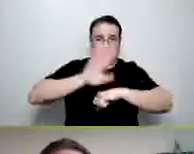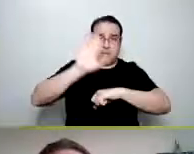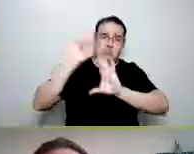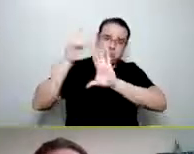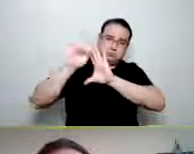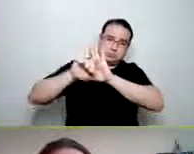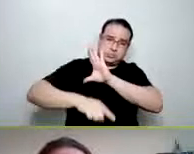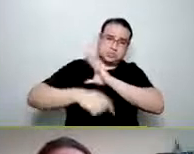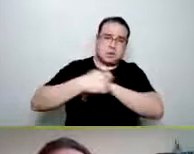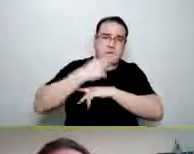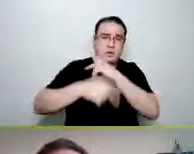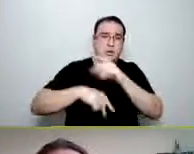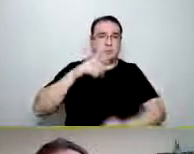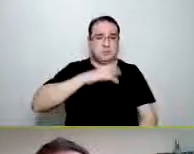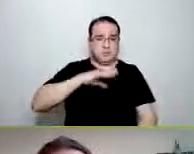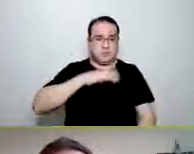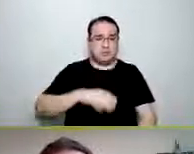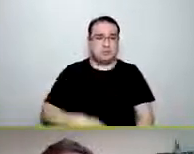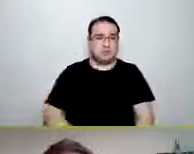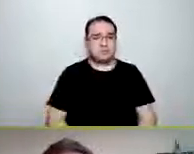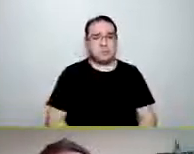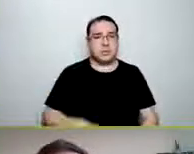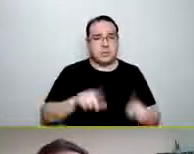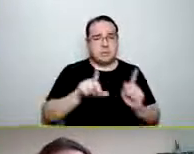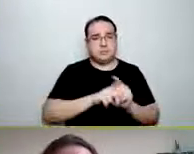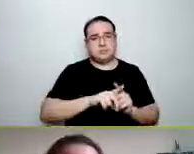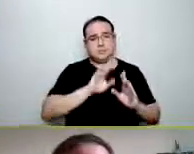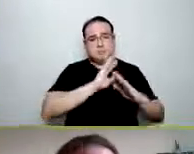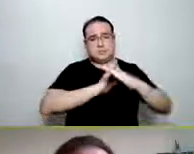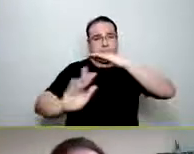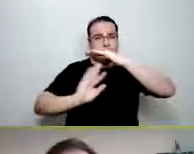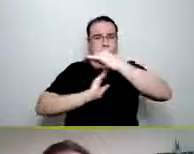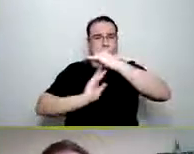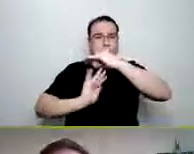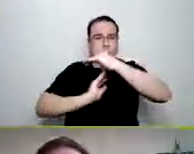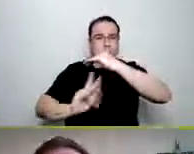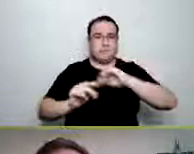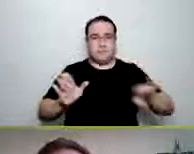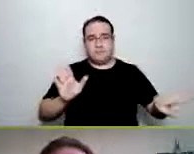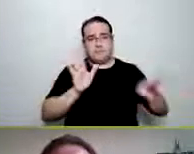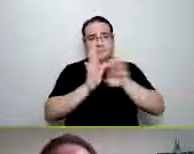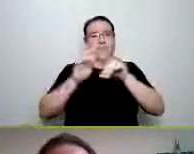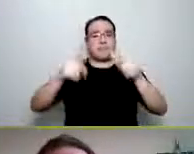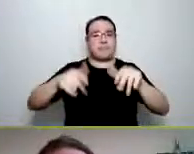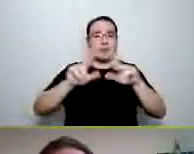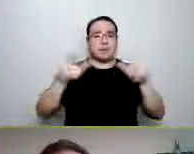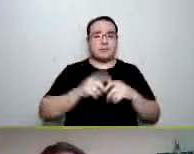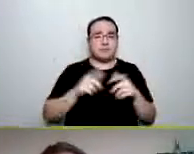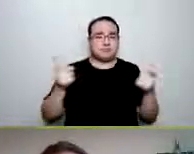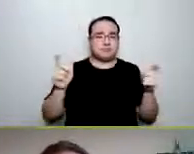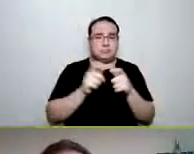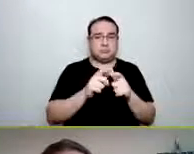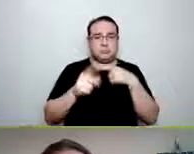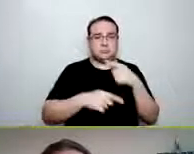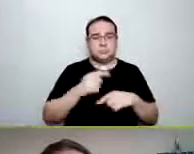você precisa falar português, né? Migração, né, é um fator. Quando o povo chega em outro lugar, chega como minoria e vai